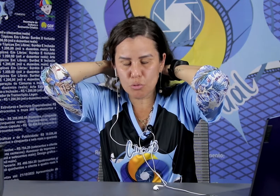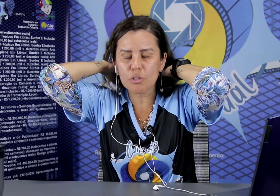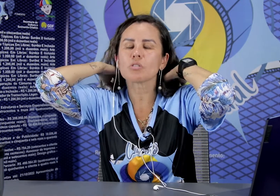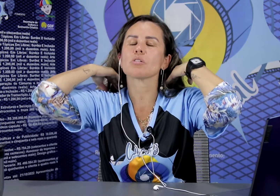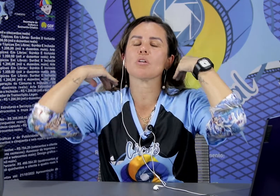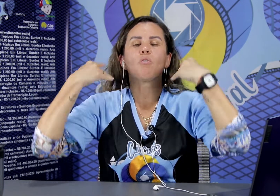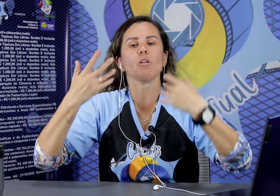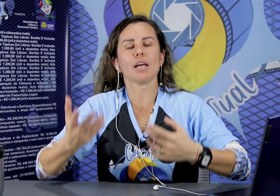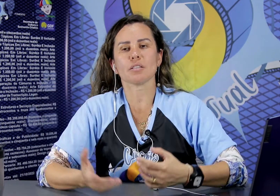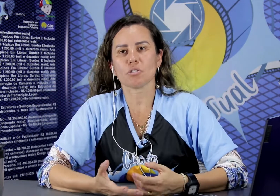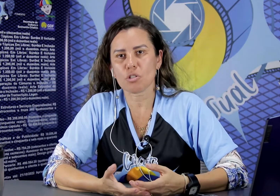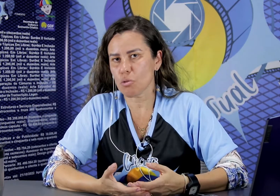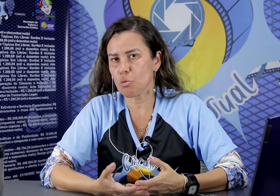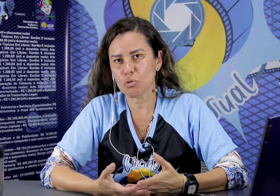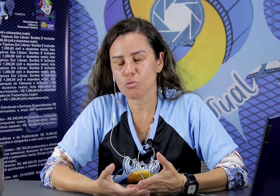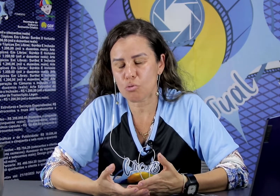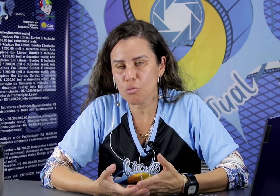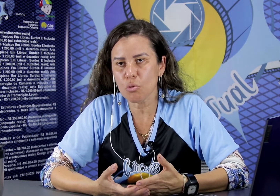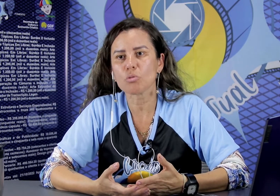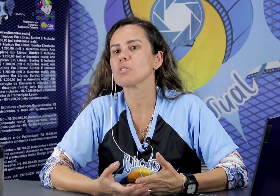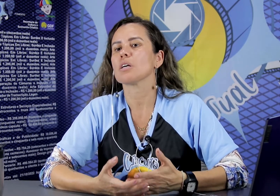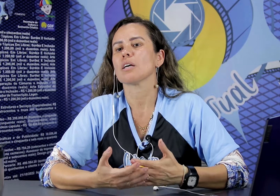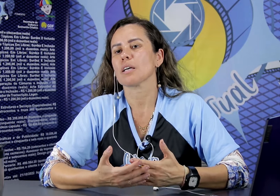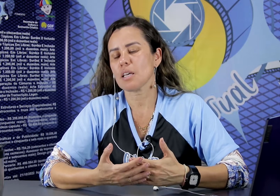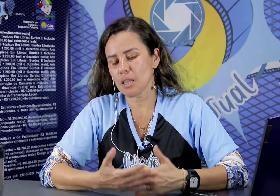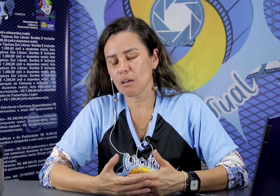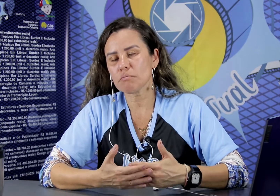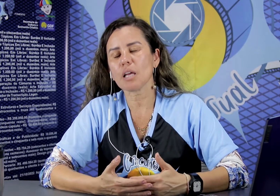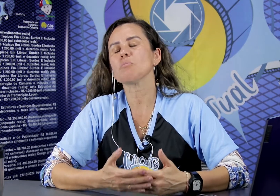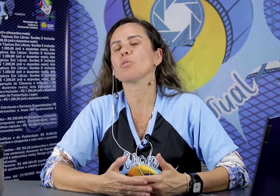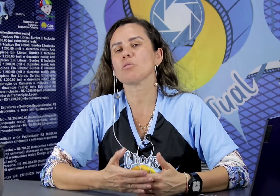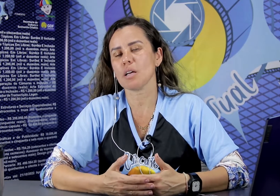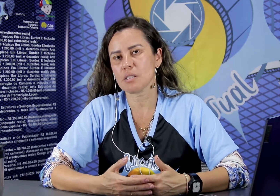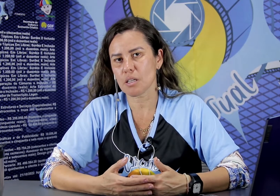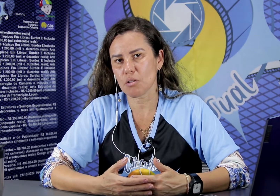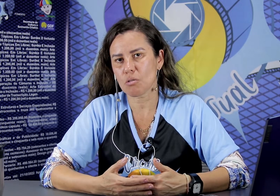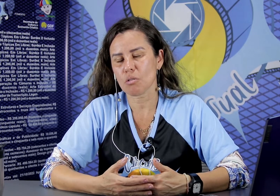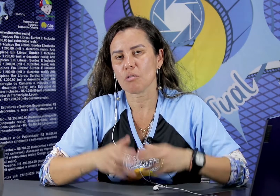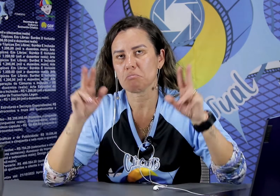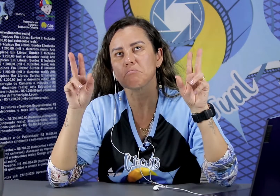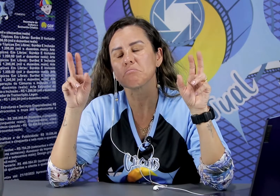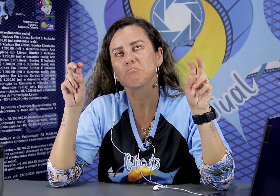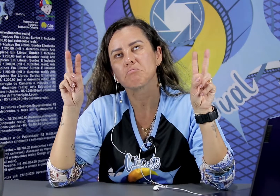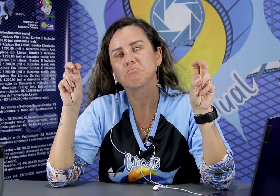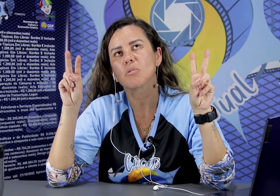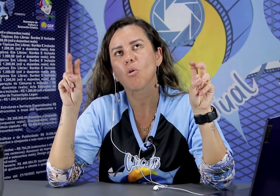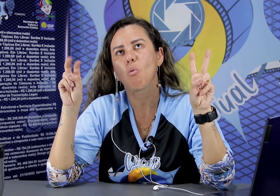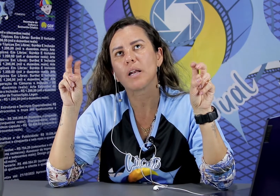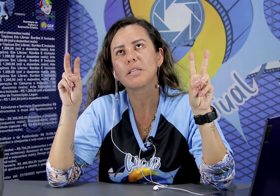ex-professores, colegas de cursos surdos, que não têm um português escrito com qualidade